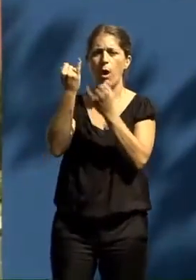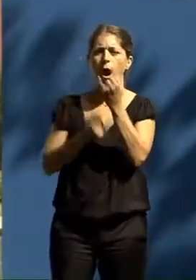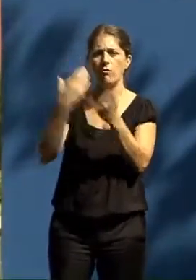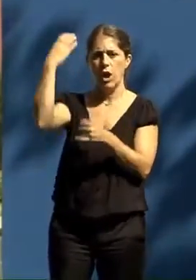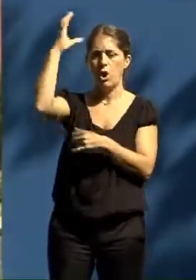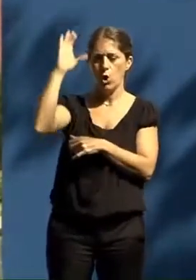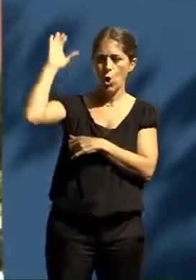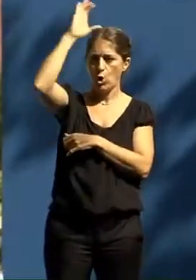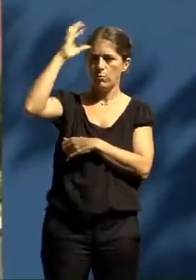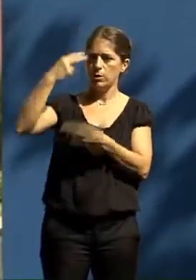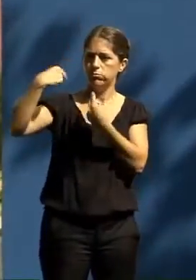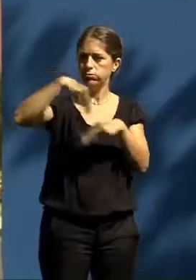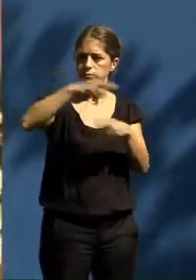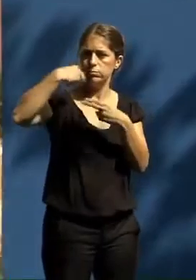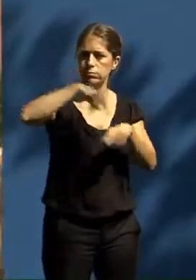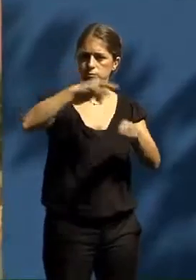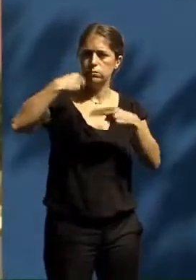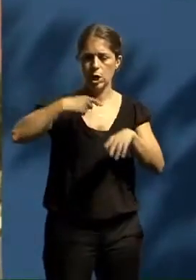coñecemento.